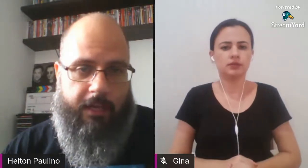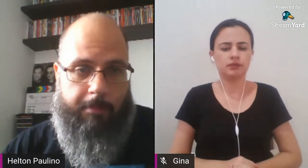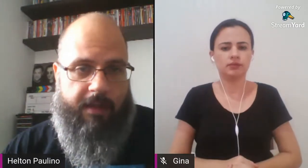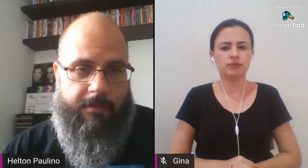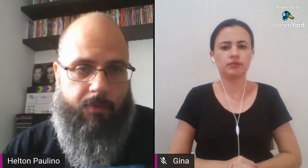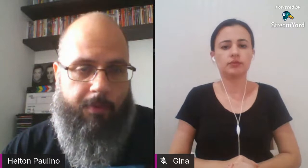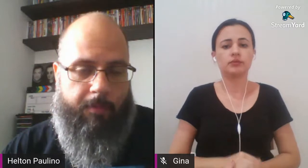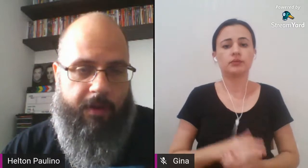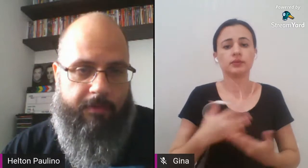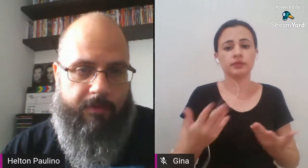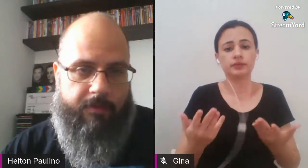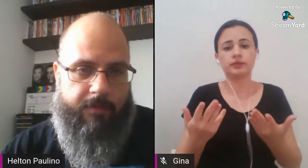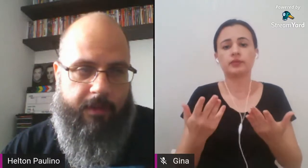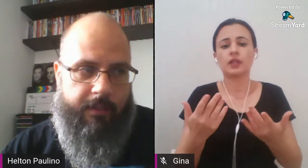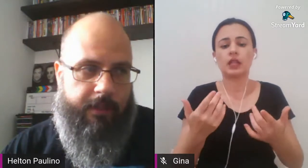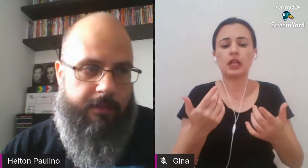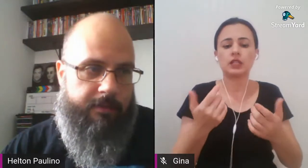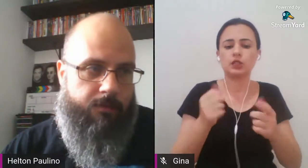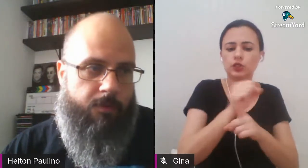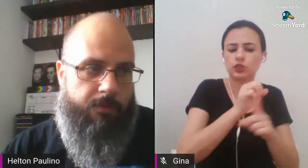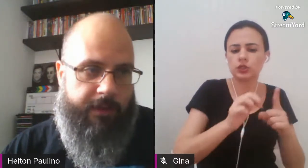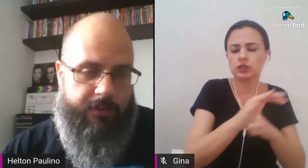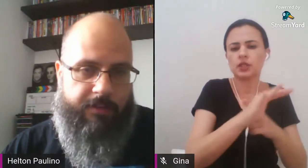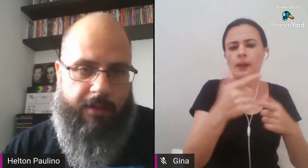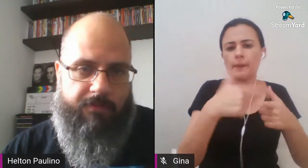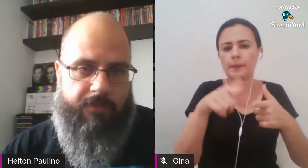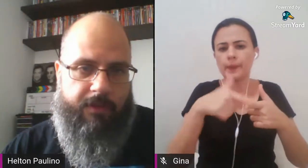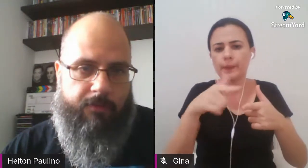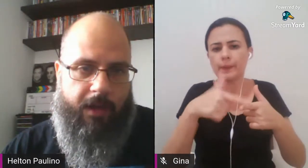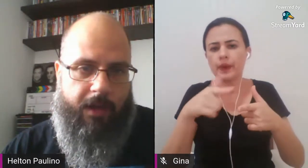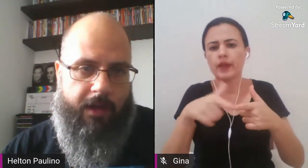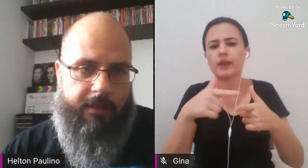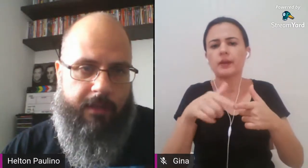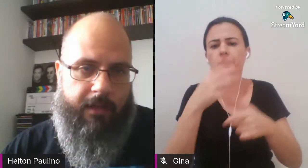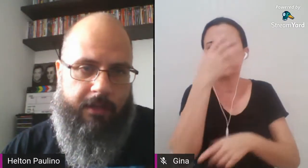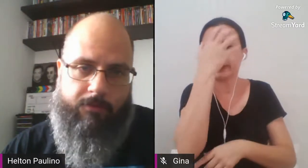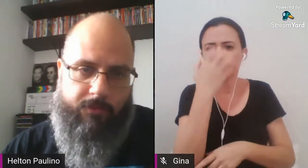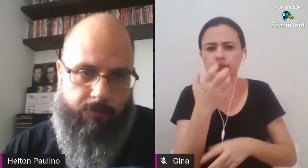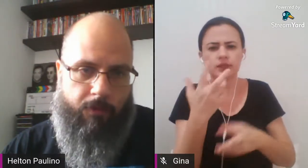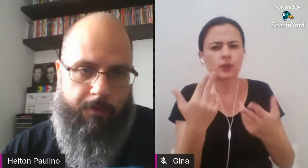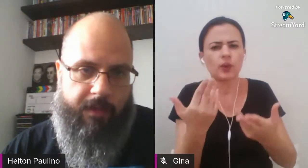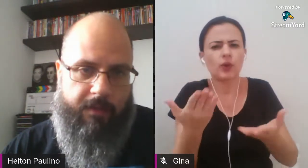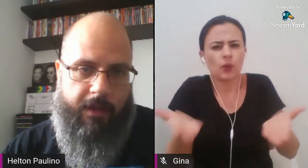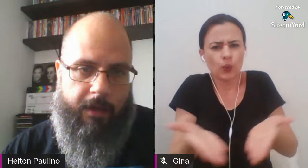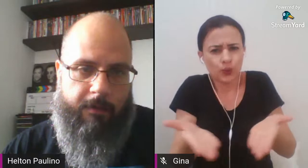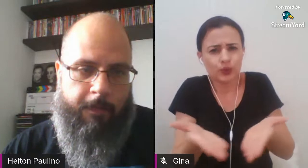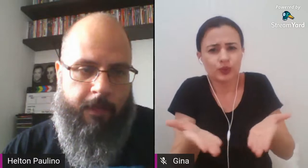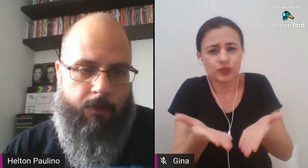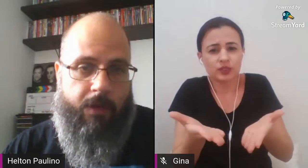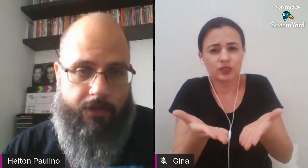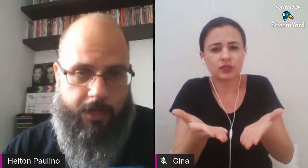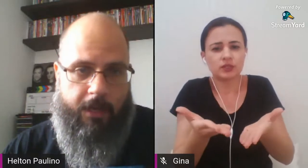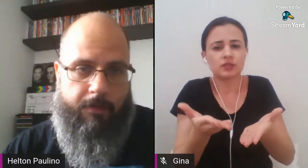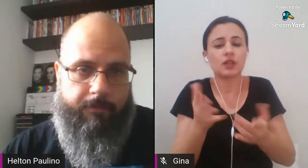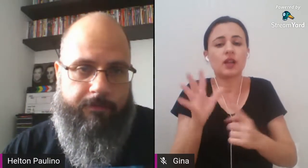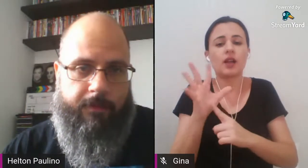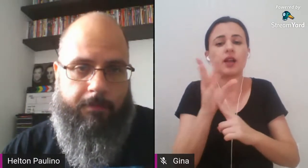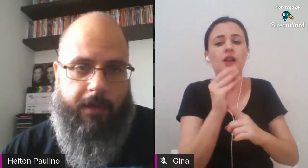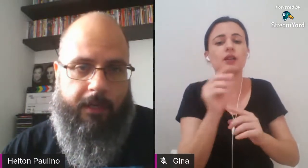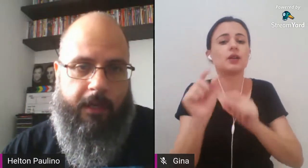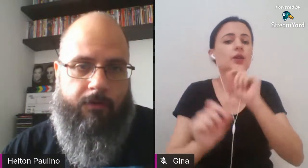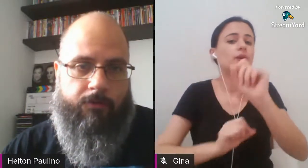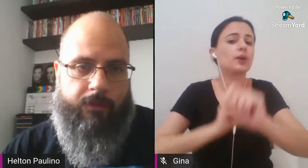uma sociedade ela passa por problemas de crise como o que a gente está vivendo, a arte ela não somente é o